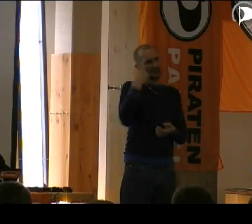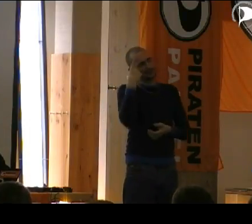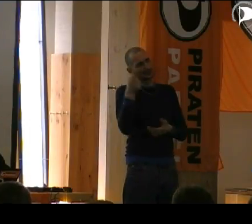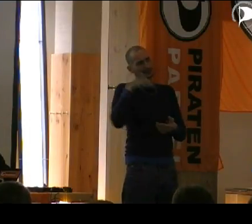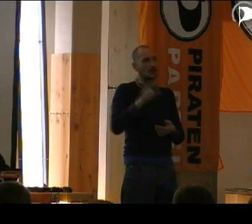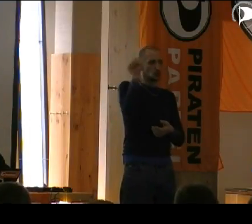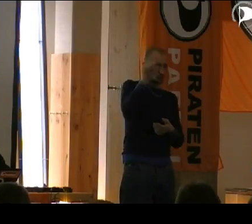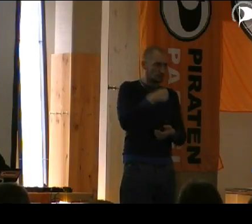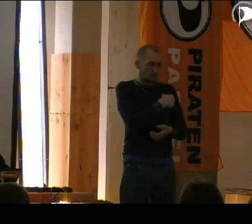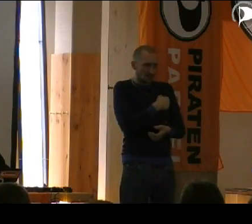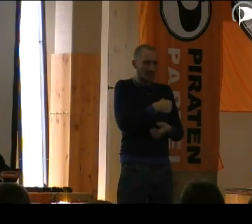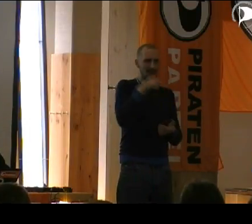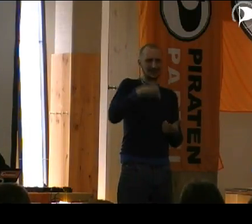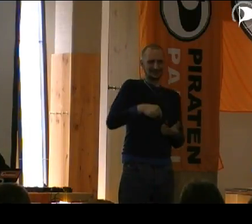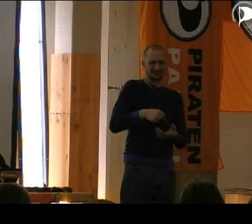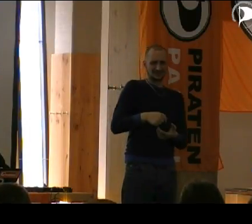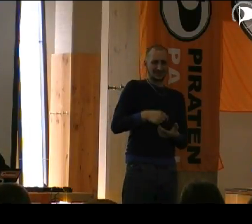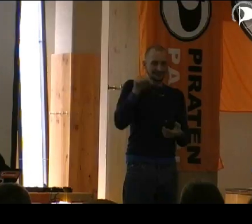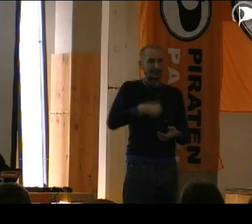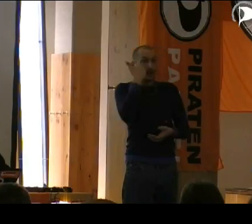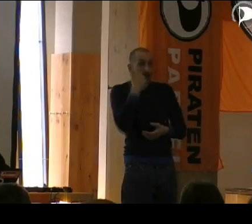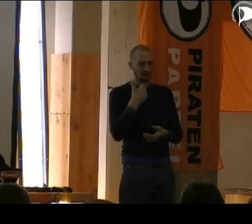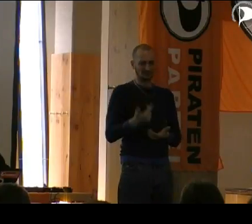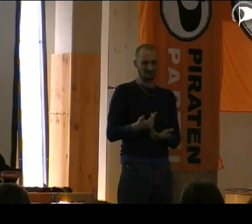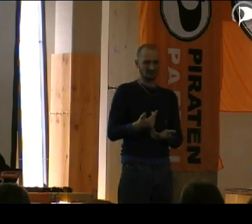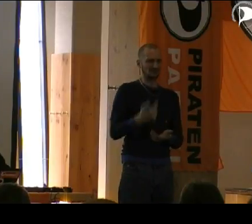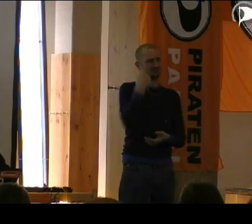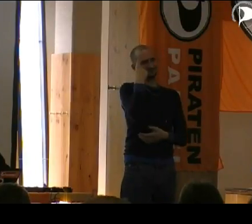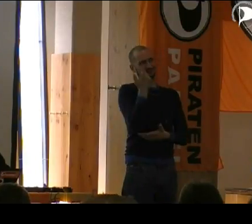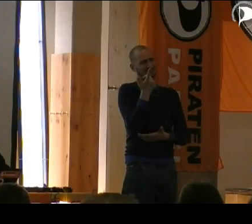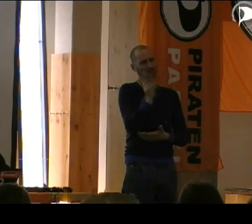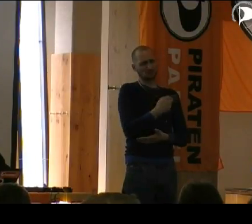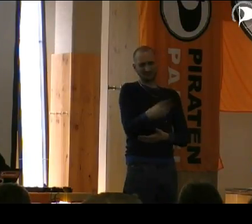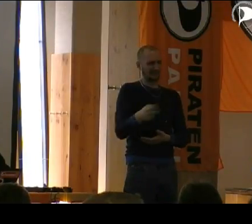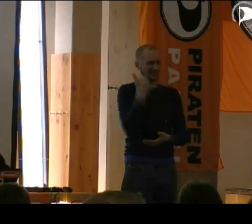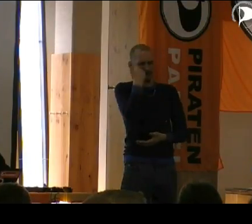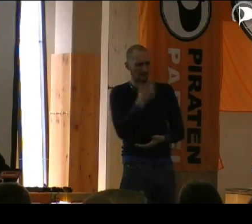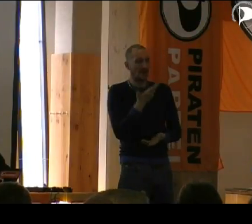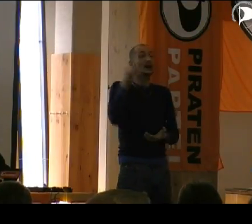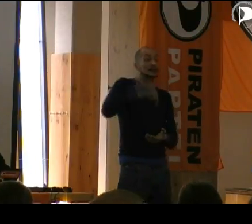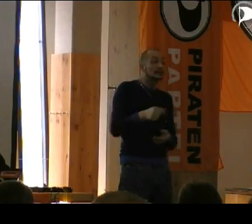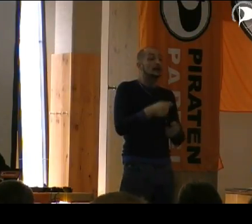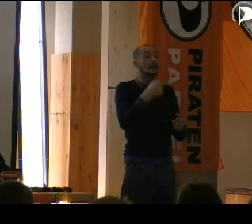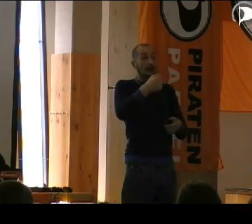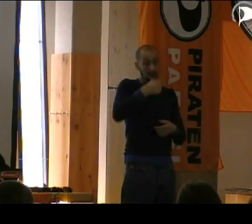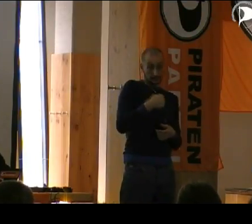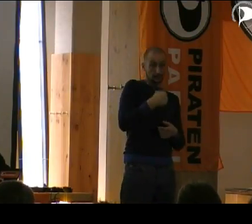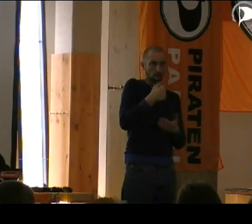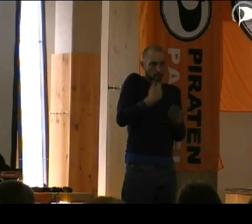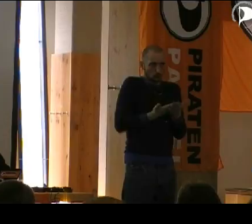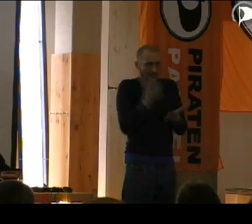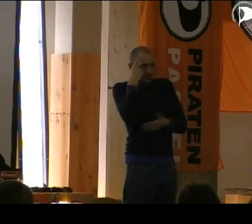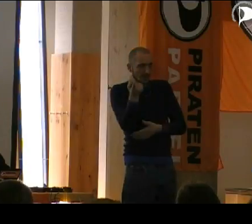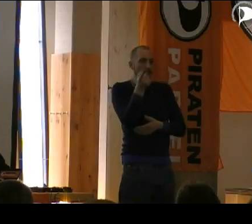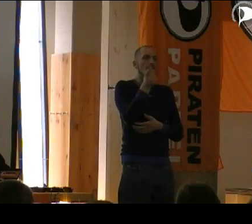habe so meine lieben wir und warum das nicht so ist ich frage mich ganz wichtig zu sagen dass ich auf einer von den leuten bin wie die platte